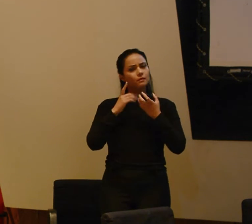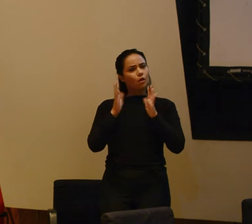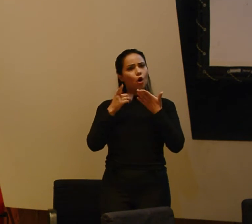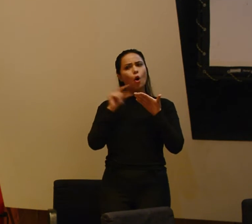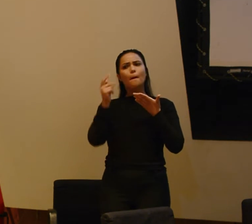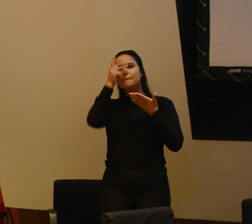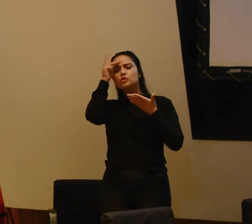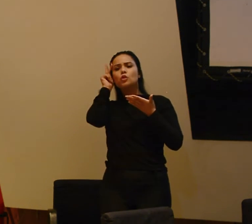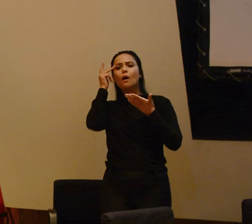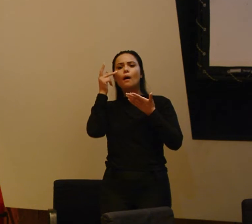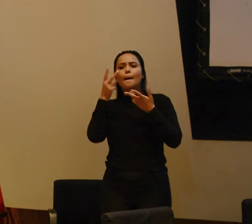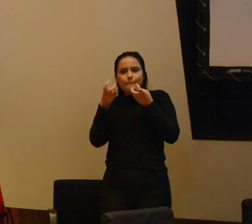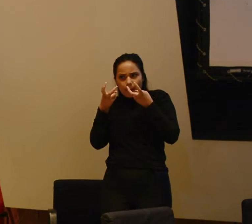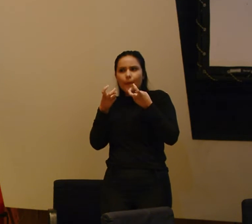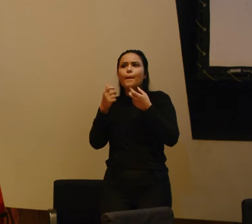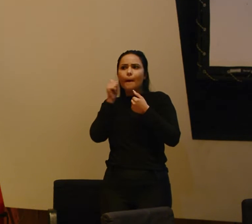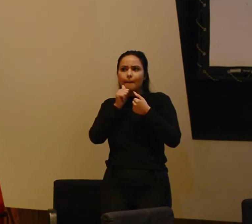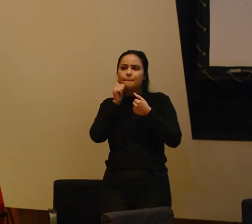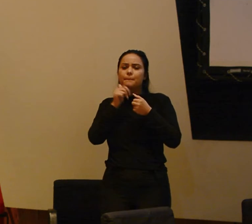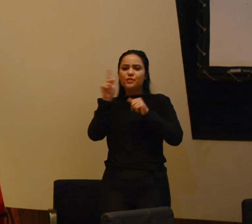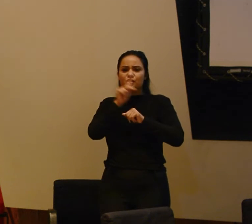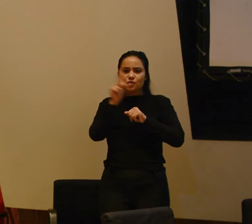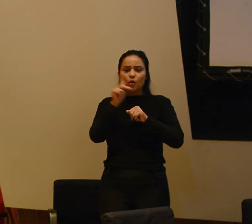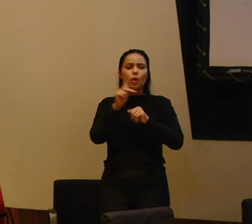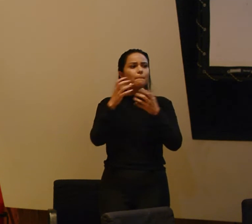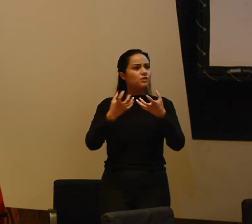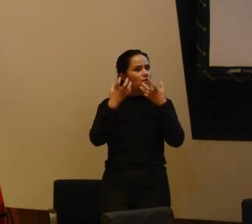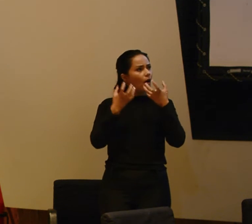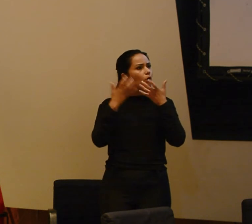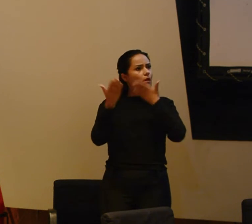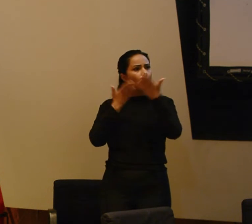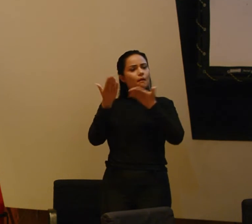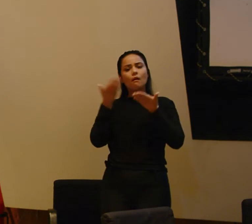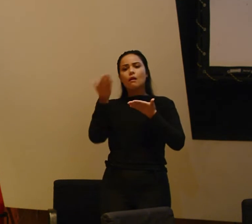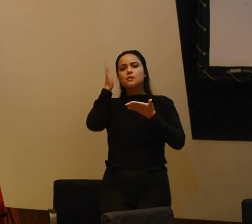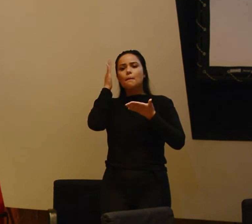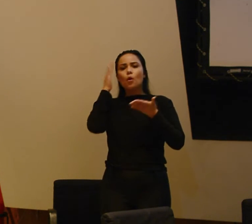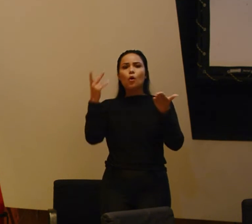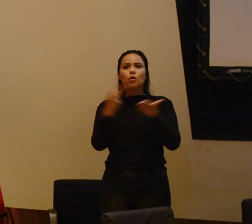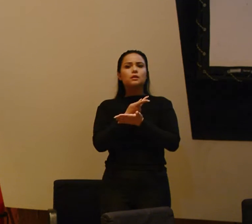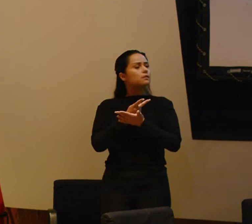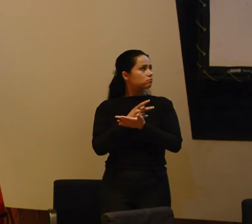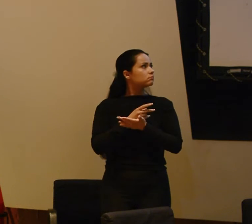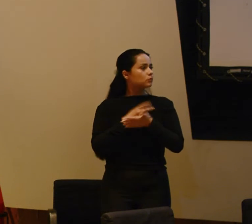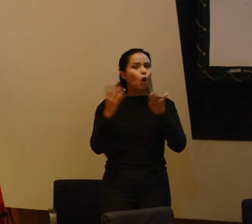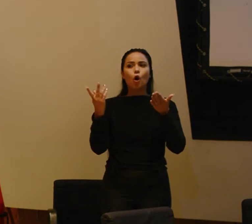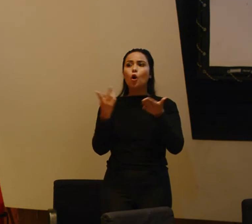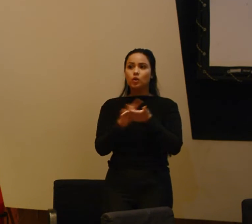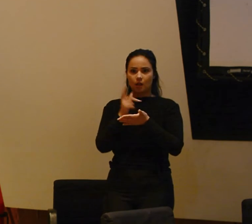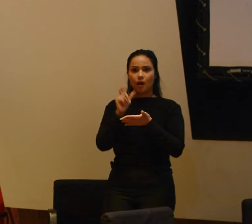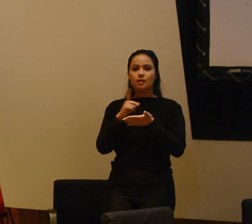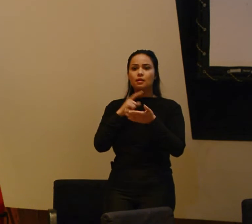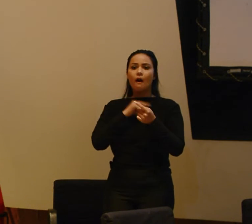pessoa, ela se identifica com a educadora musical ou com a musicoterapeuta, e o que eu queria saber o que acontece. E o que acontece tem a ver um